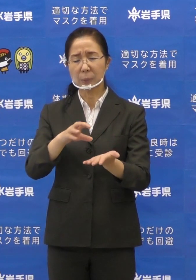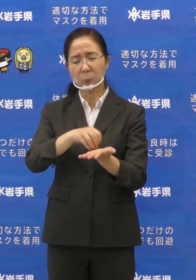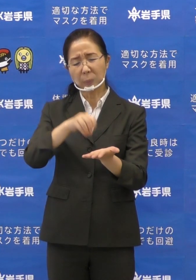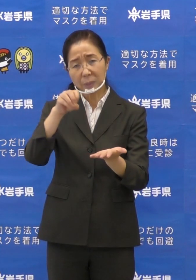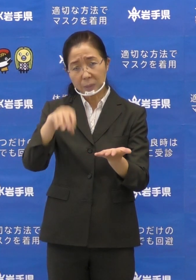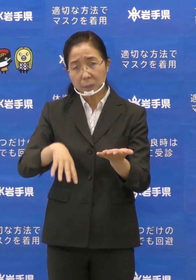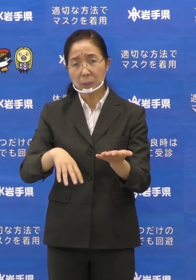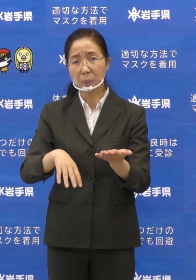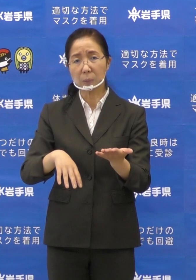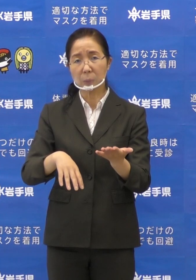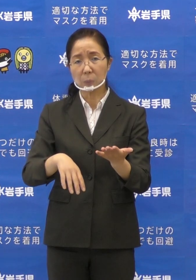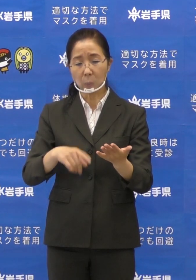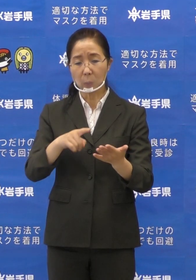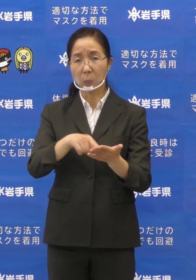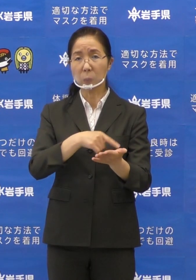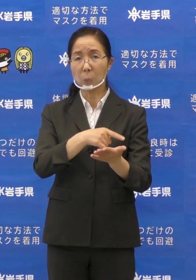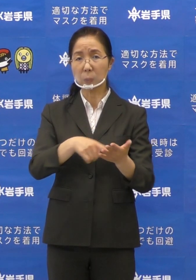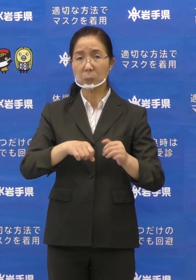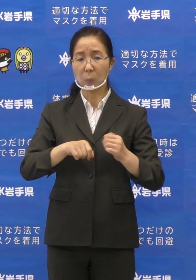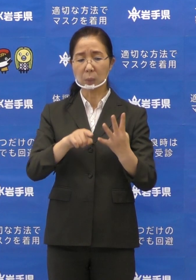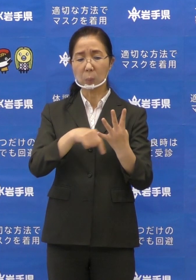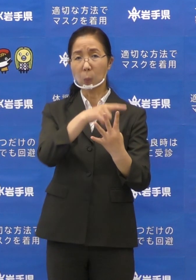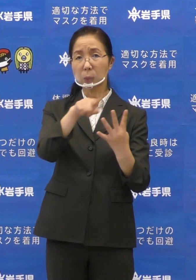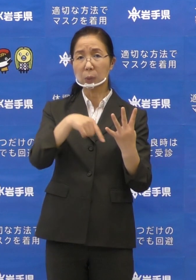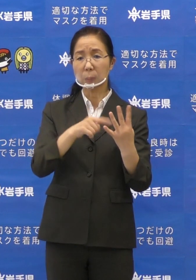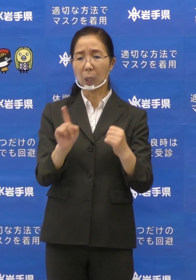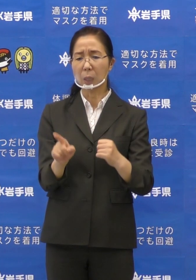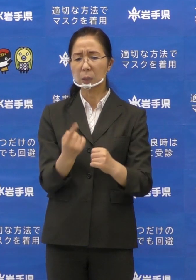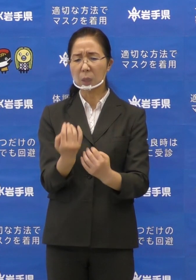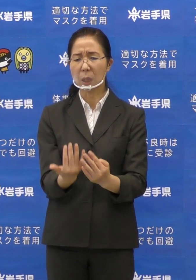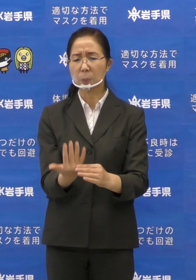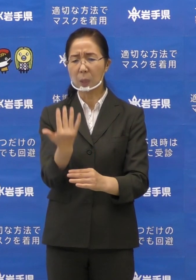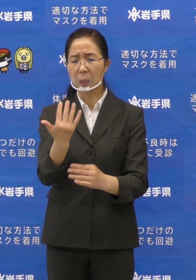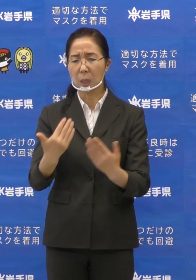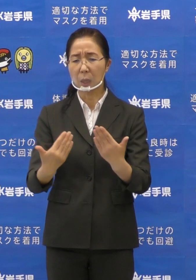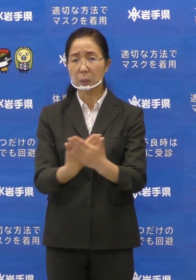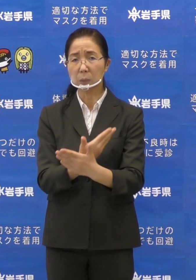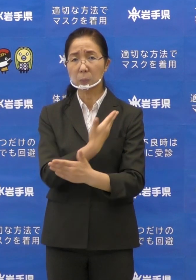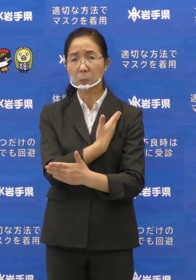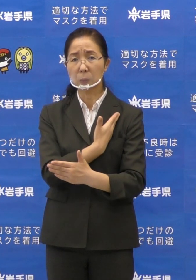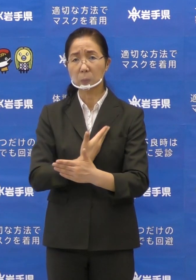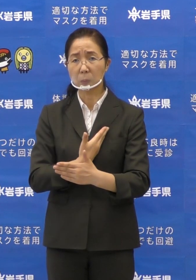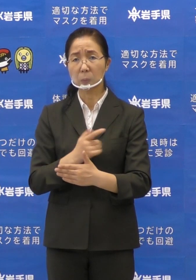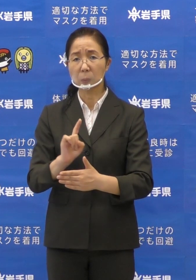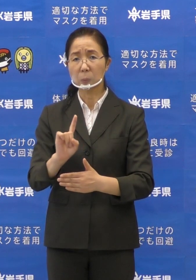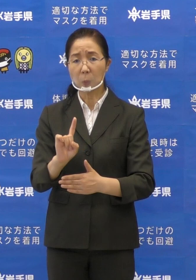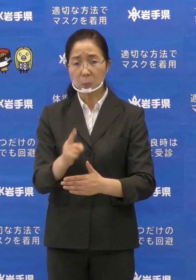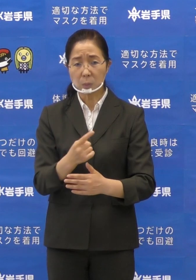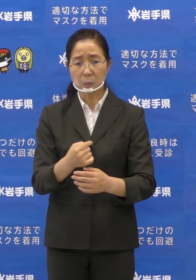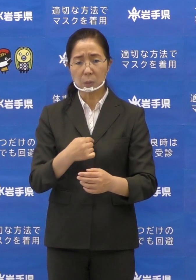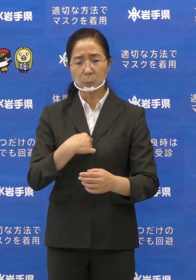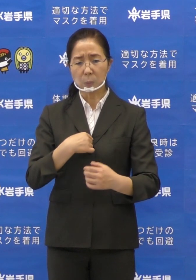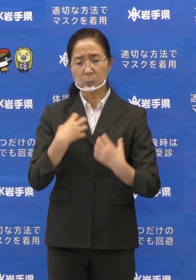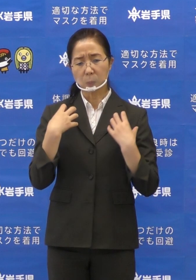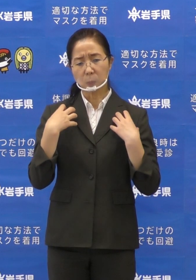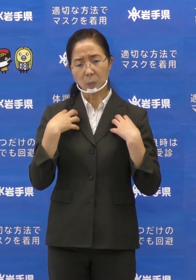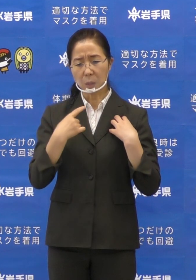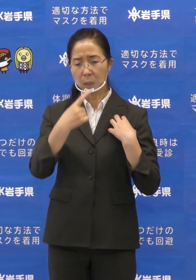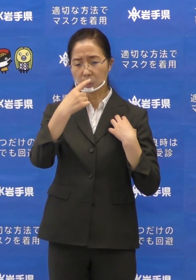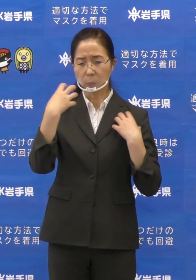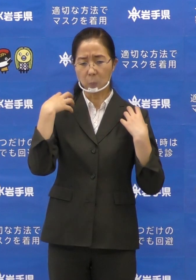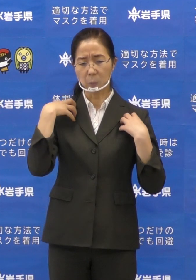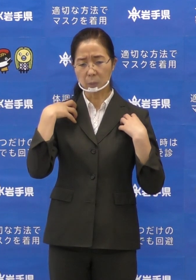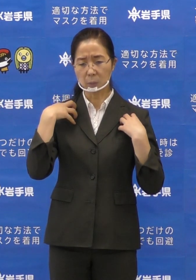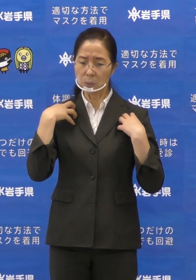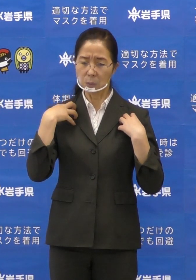分を4人が受けてしまうことでですね、まあ、実質自然発生だと言われているにもかかわらず処分を受けると、まあ、自分たちの責任も